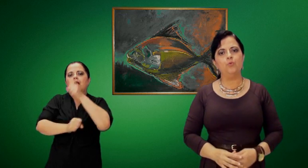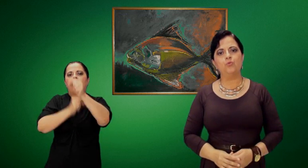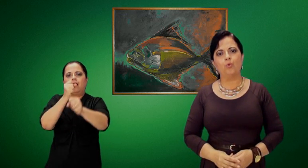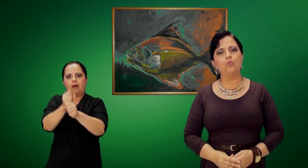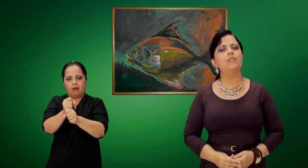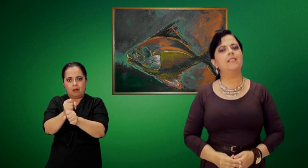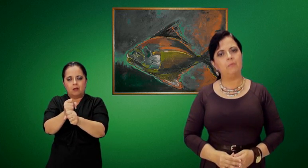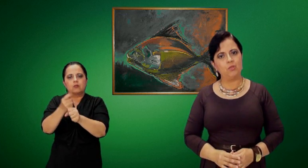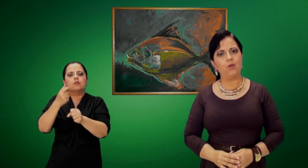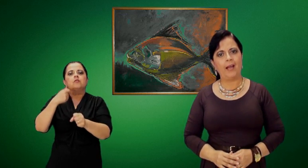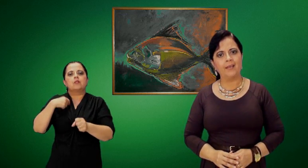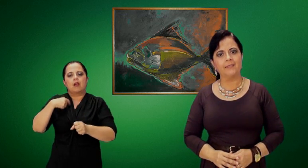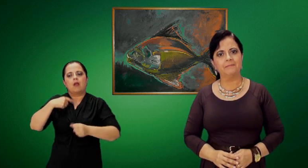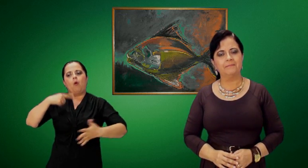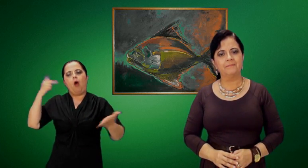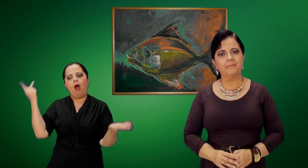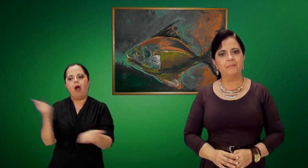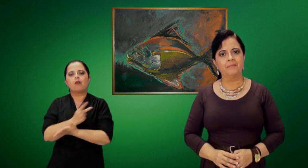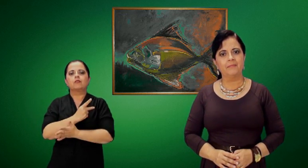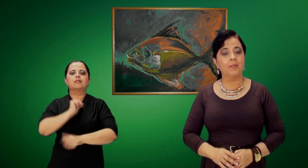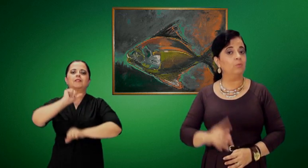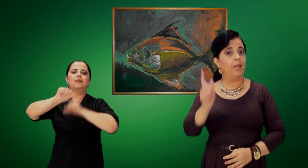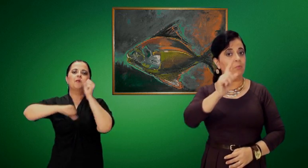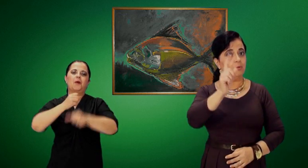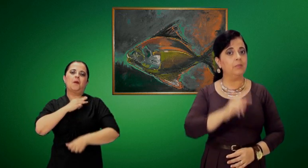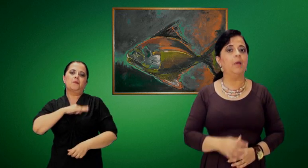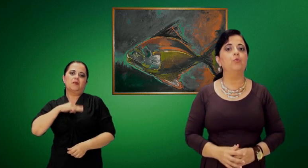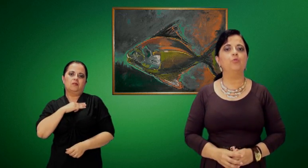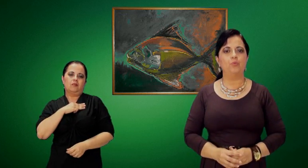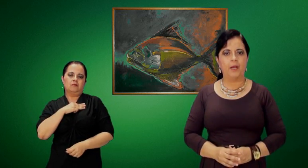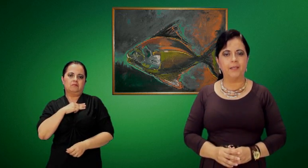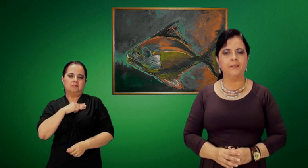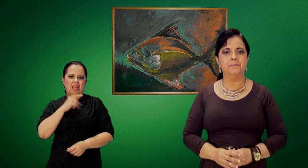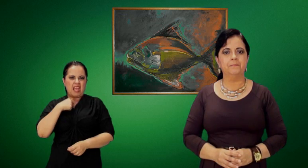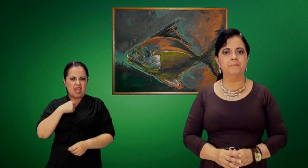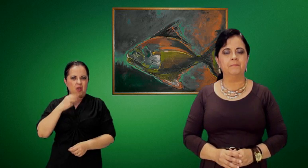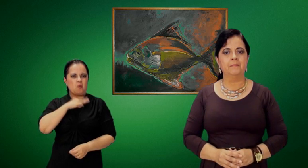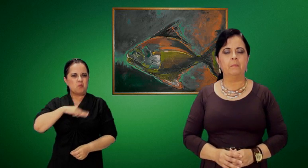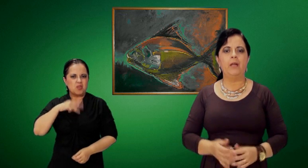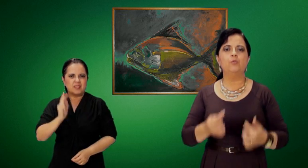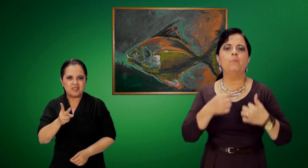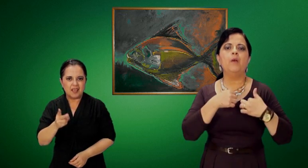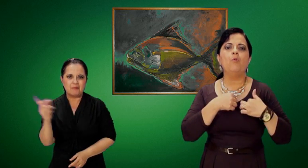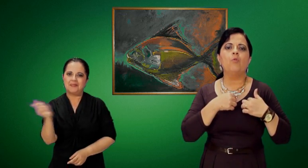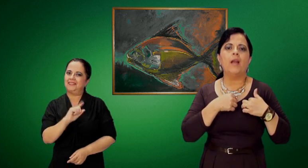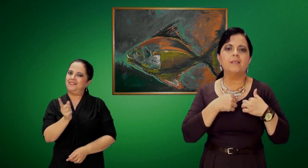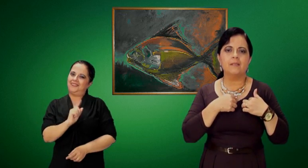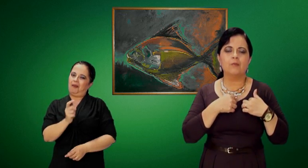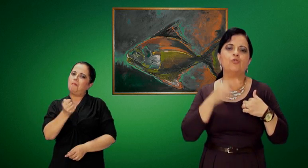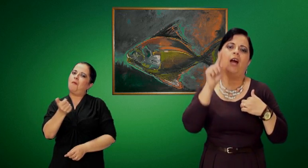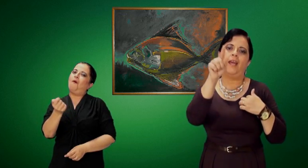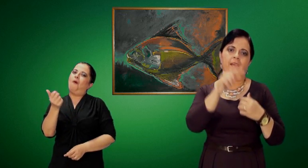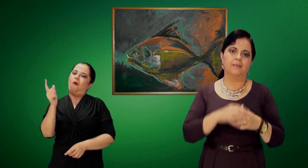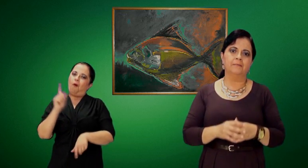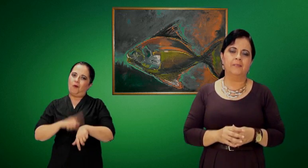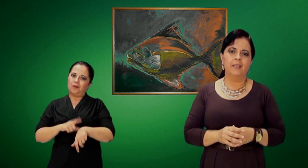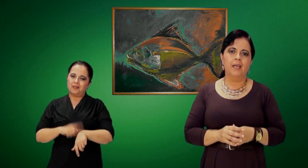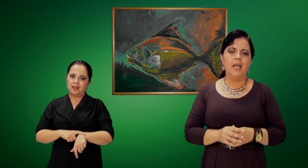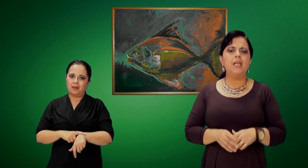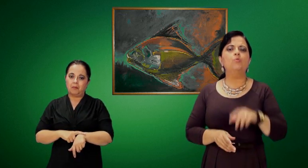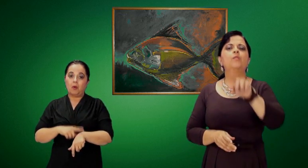realizasse o meu sonho de ser missionária. Não tem muito tempo que eu estou aqui. mas o meu coração já